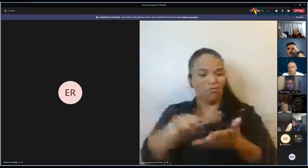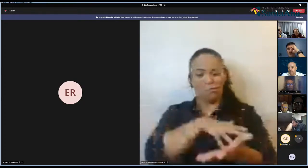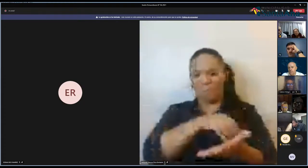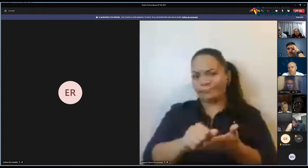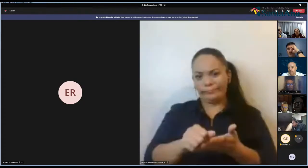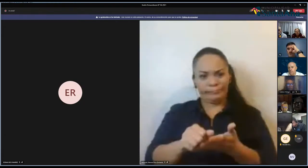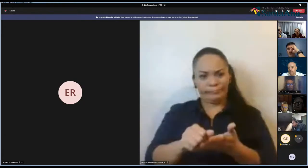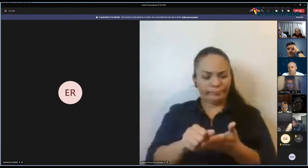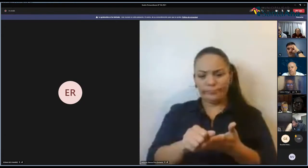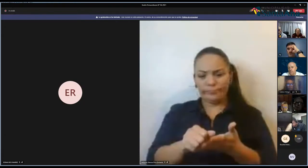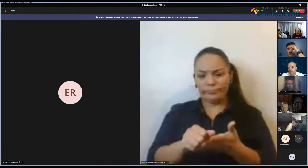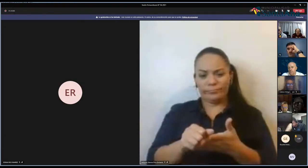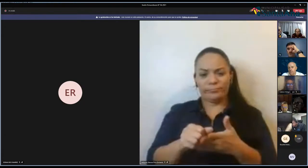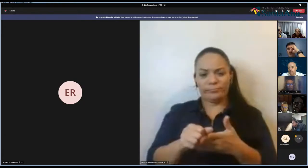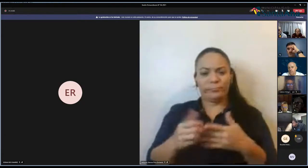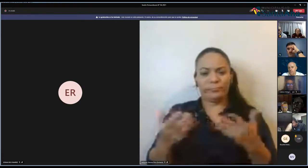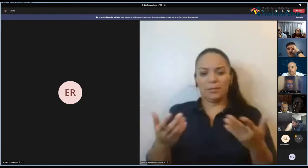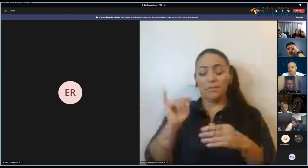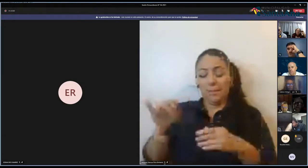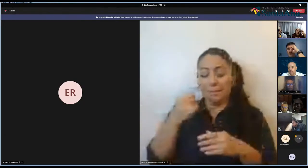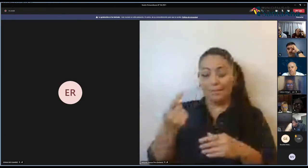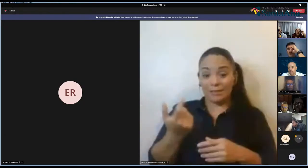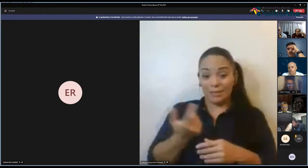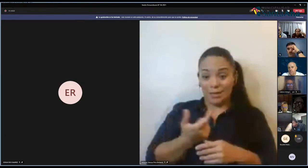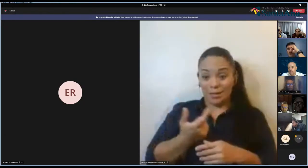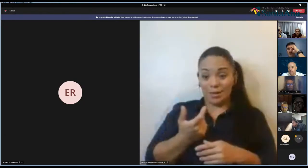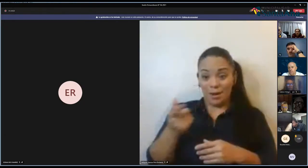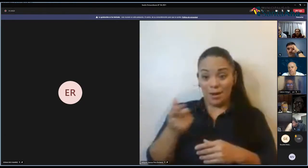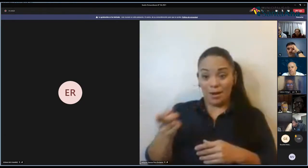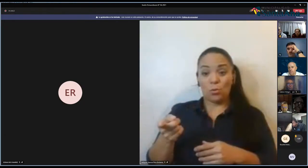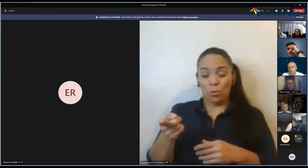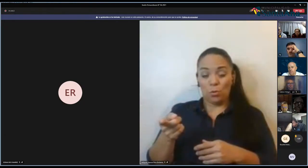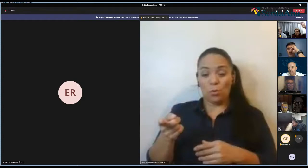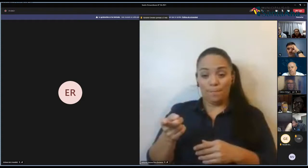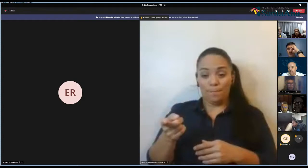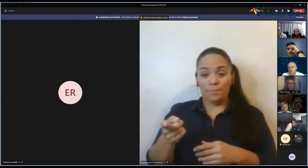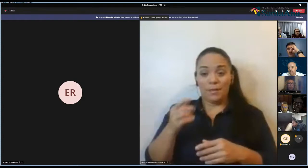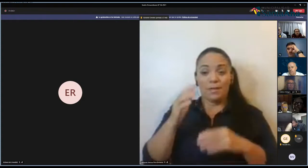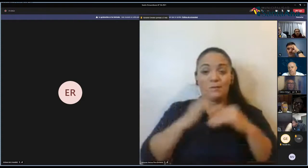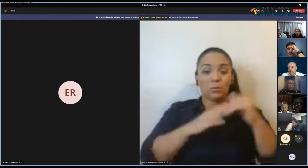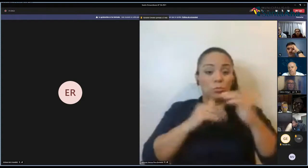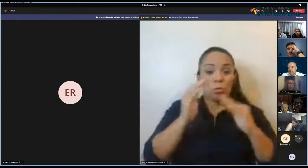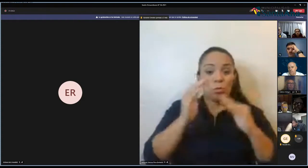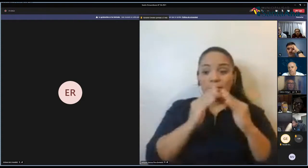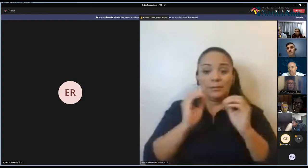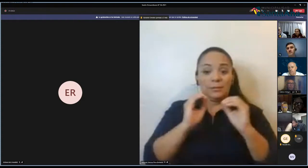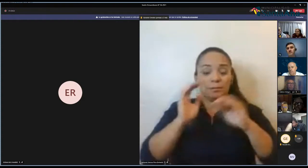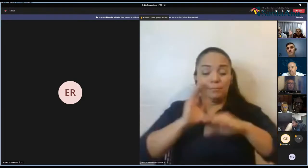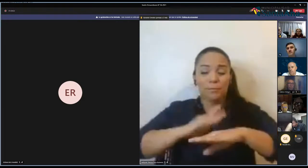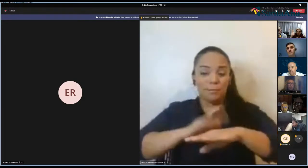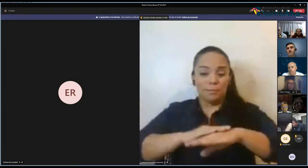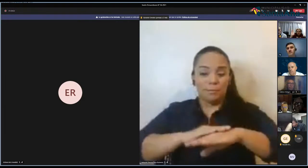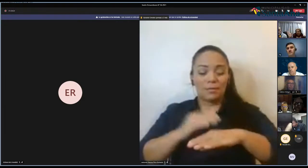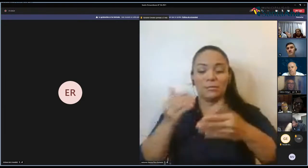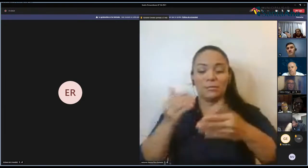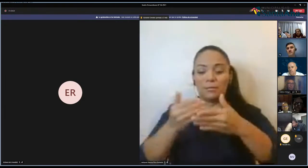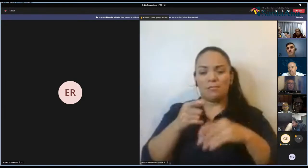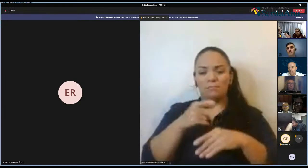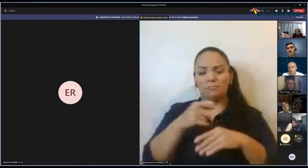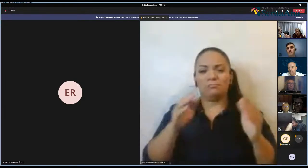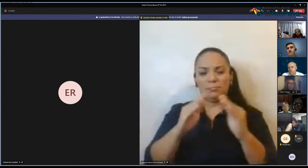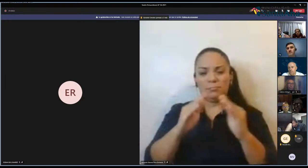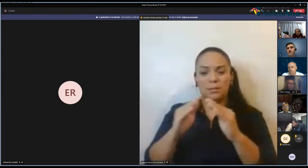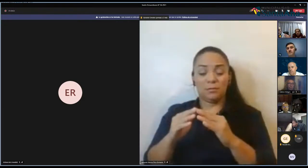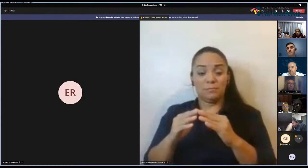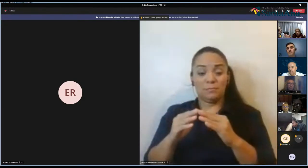eso que dice don gerardo que se hiciera un caso sin permiso y que muy cerca de estas dos casas la casa donde yo